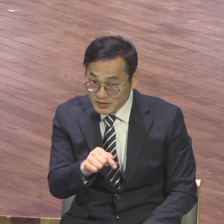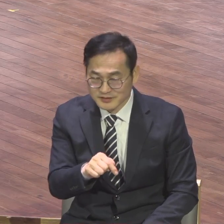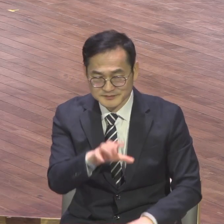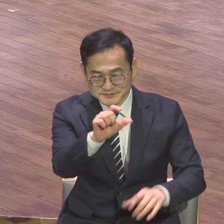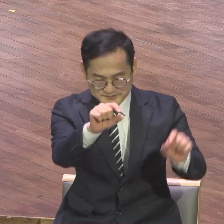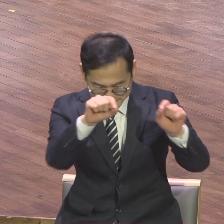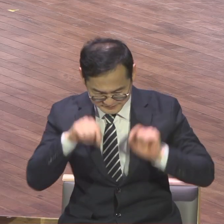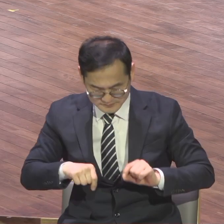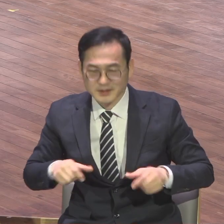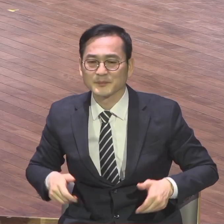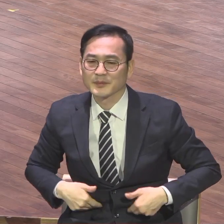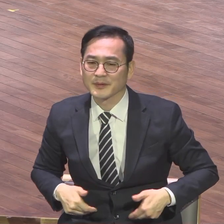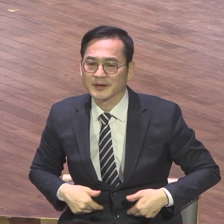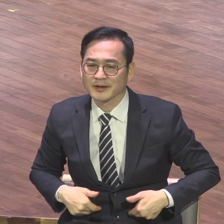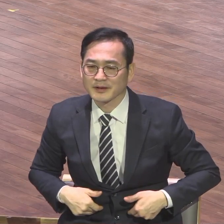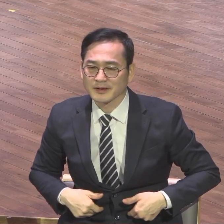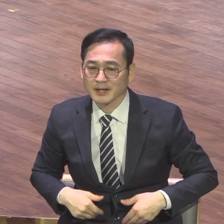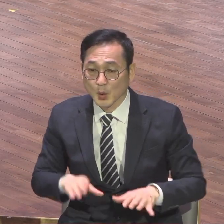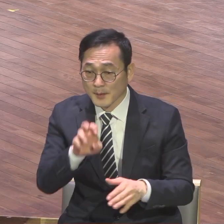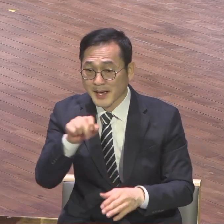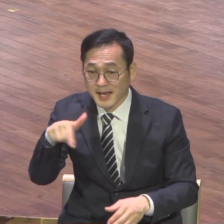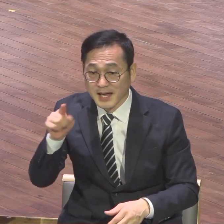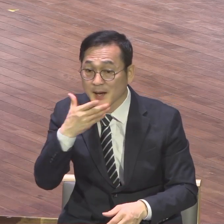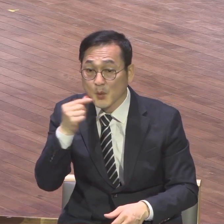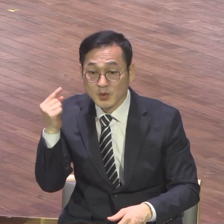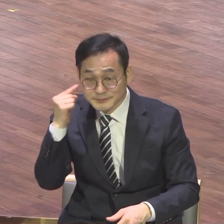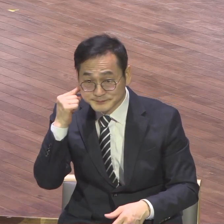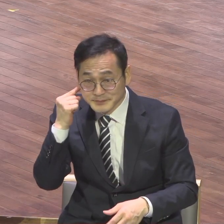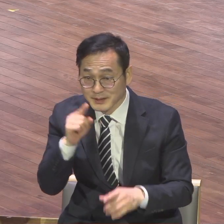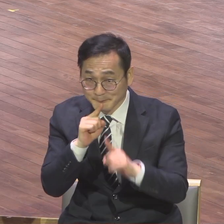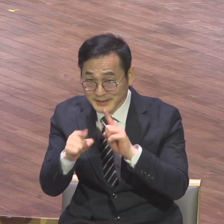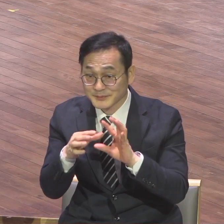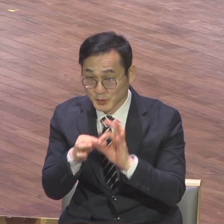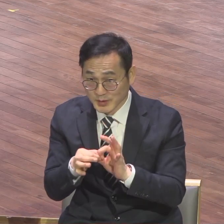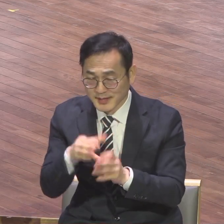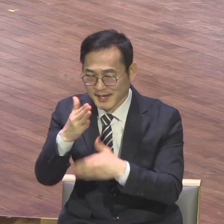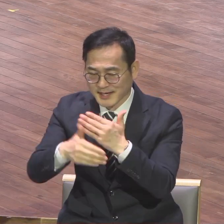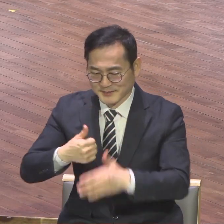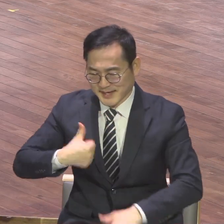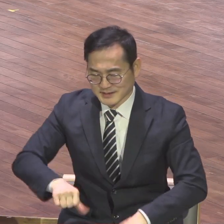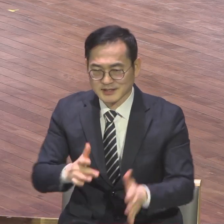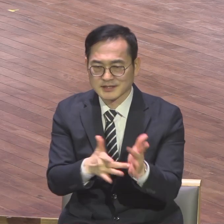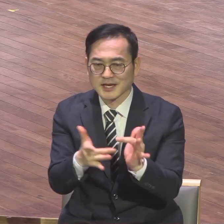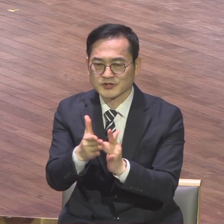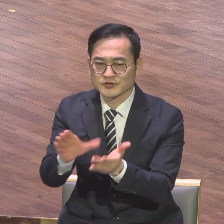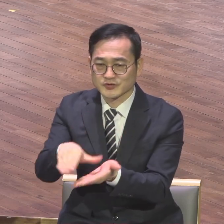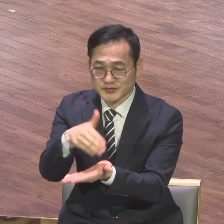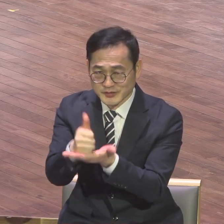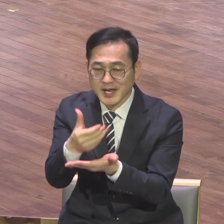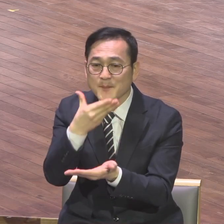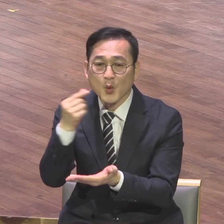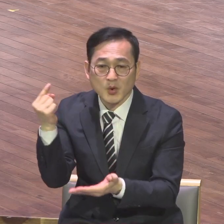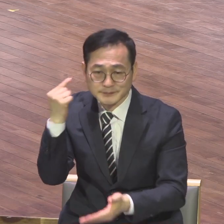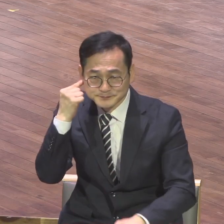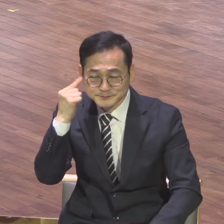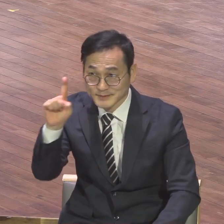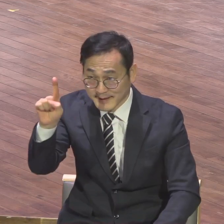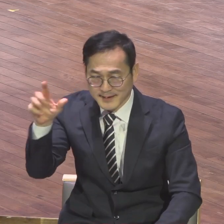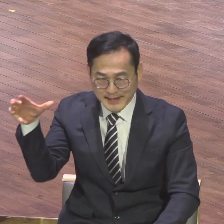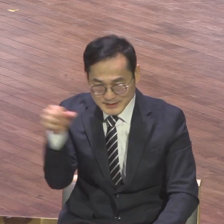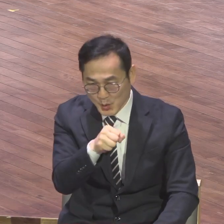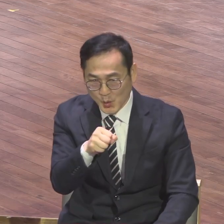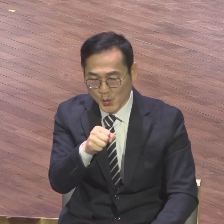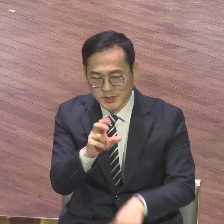모든 성도들 오늘부터 시작되는 마가복음의 말씀을 통해서 하나님의 아들 예수 그리스도의 복음만을 24,